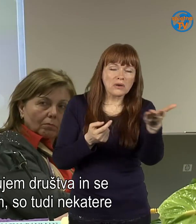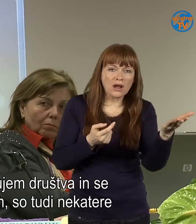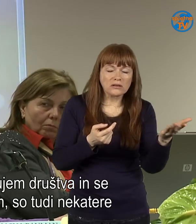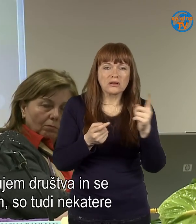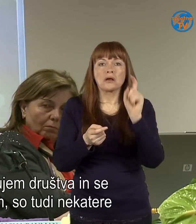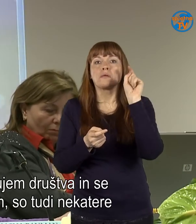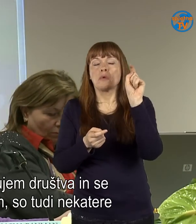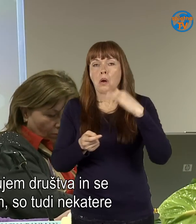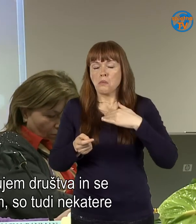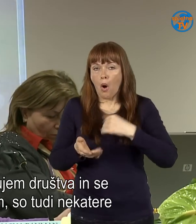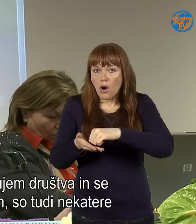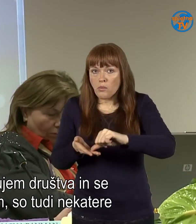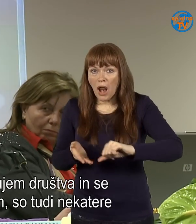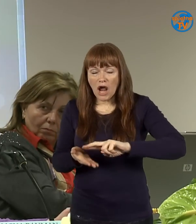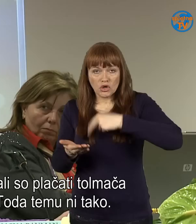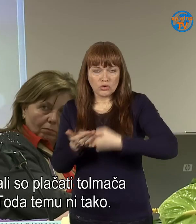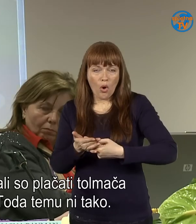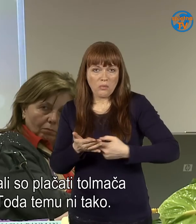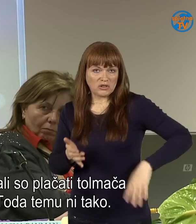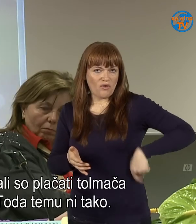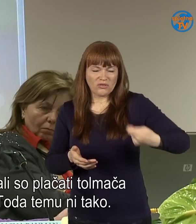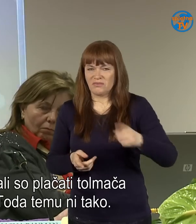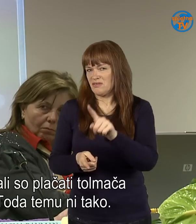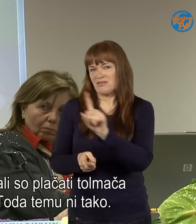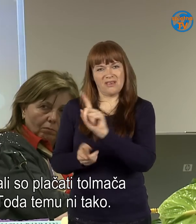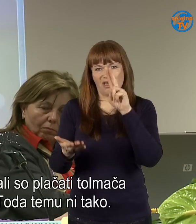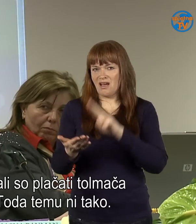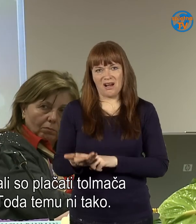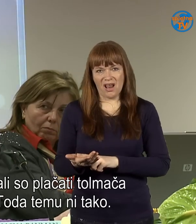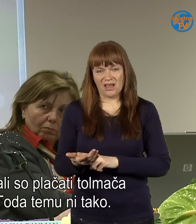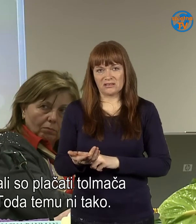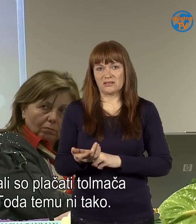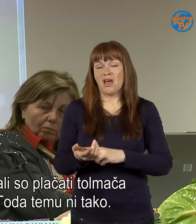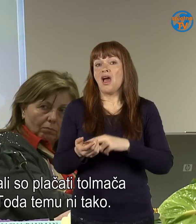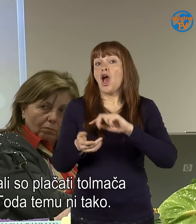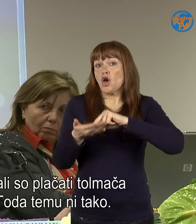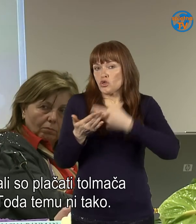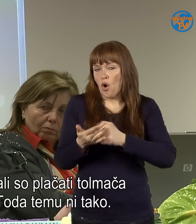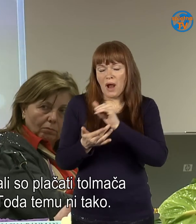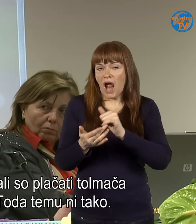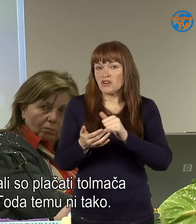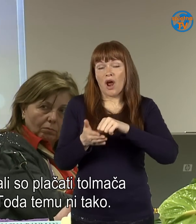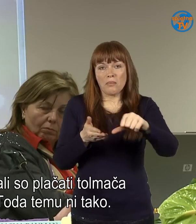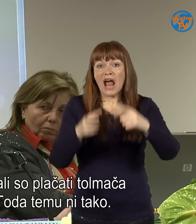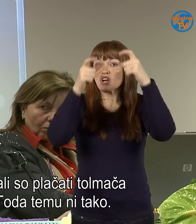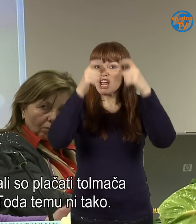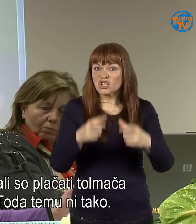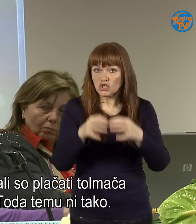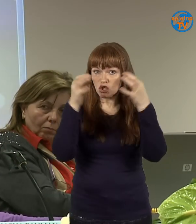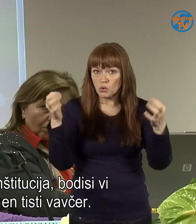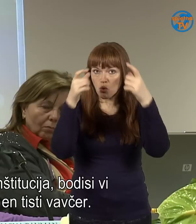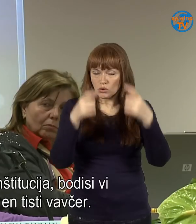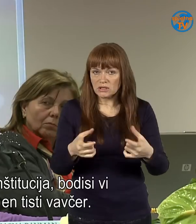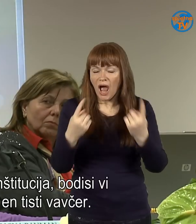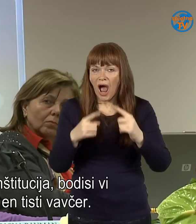nekaterimi, so tudi nekatere pripombe, češ moral sem tolmača plačati iz svojega žepa. Torej, temu ni tako. Bodi